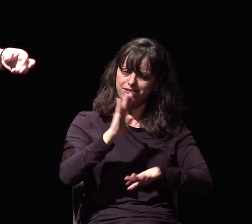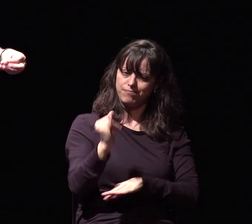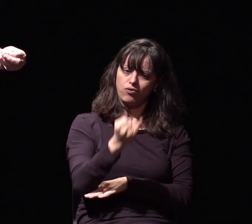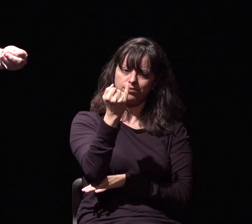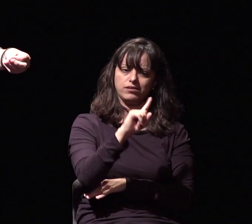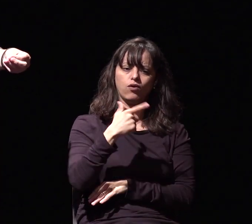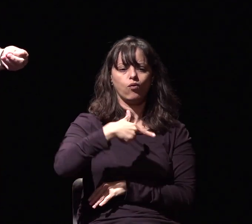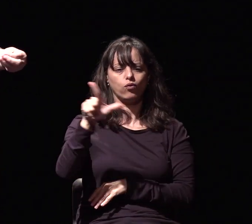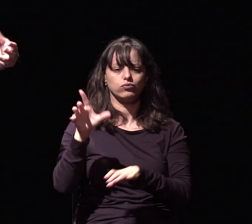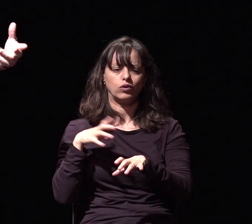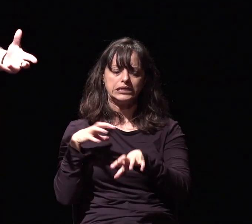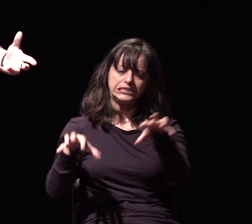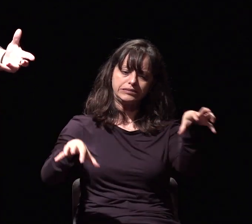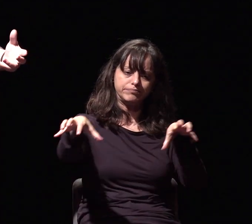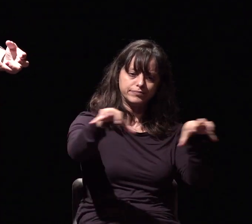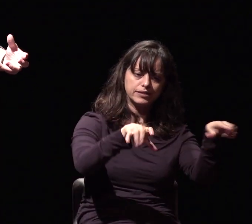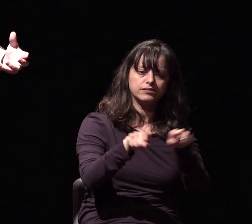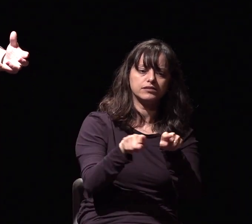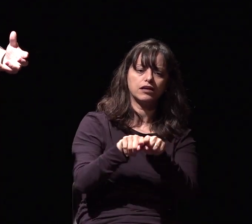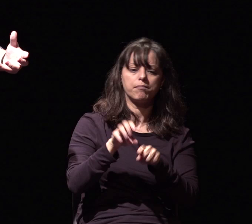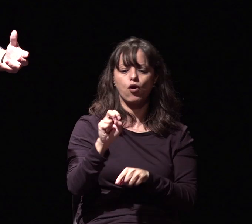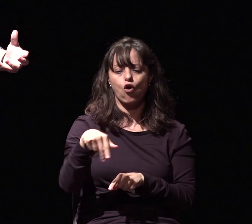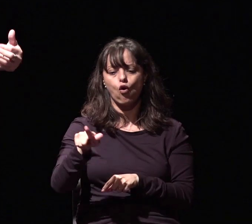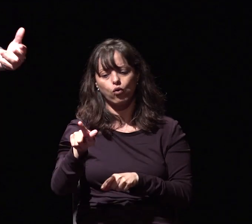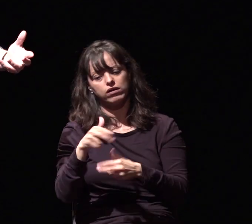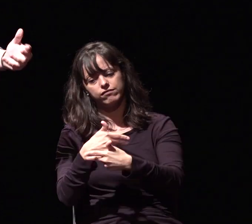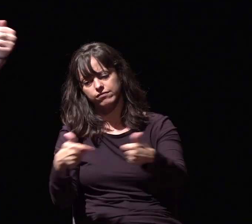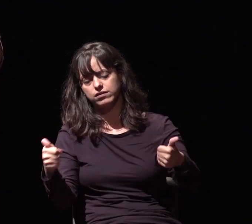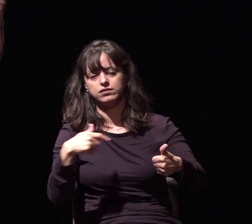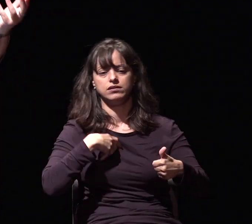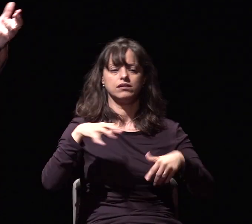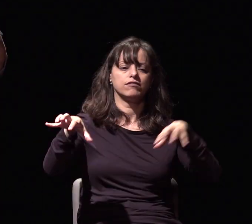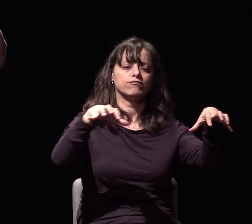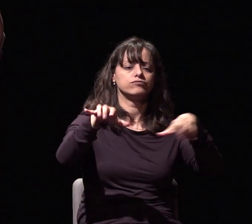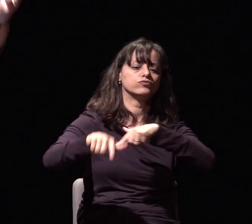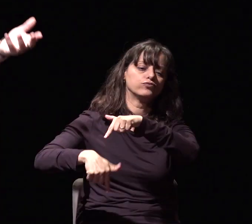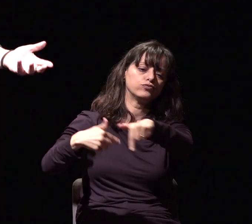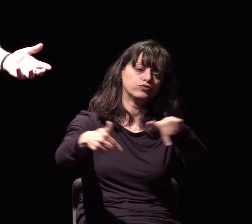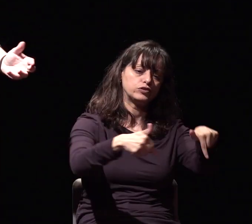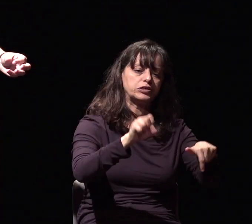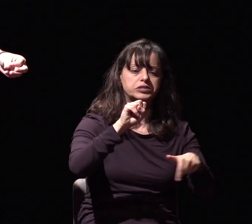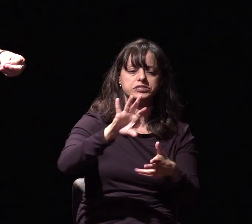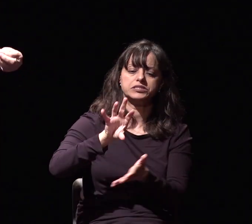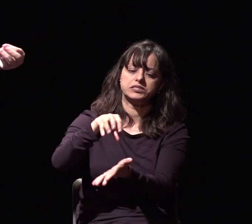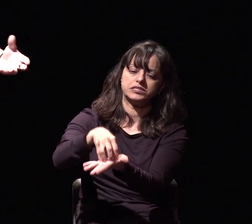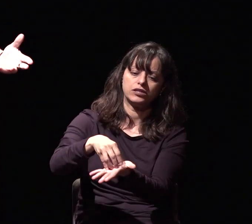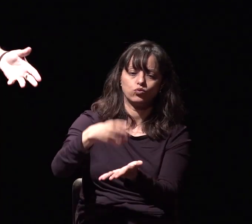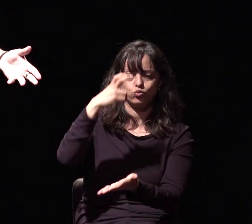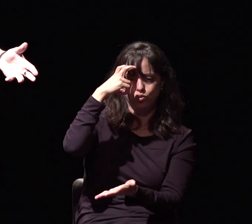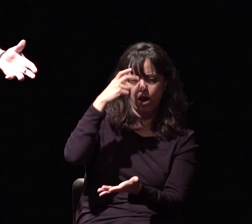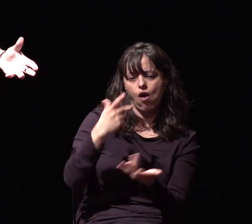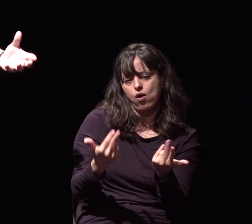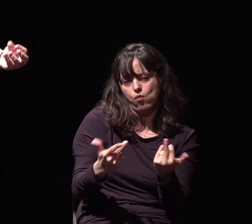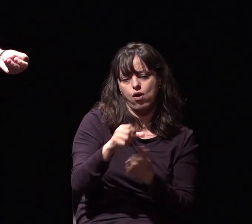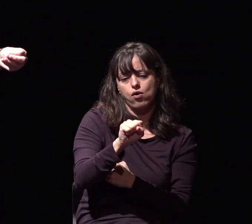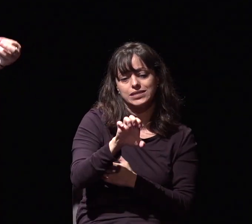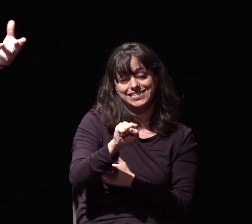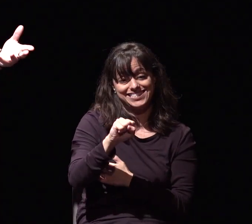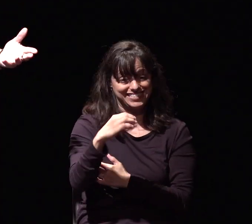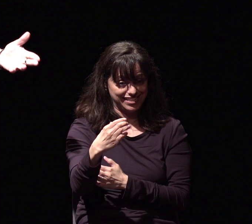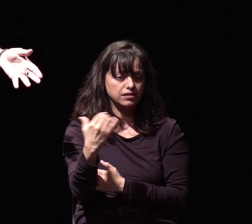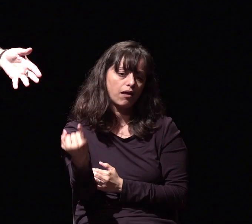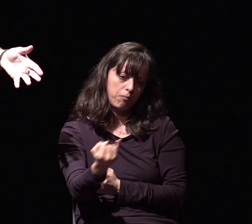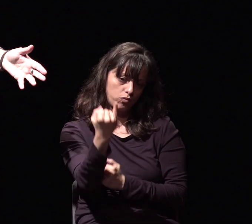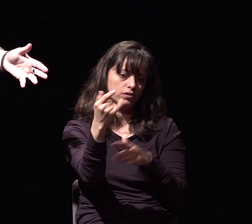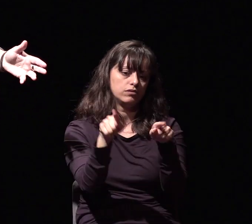de espaço, outros tipos de organização, vamos dizer, de função, seja centro cultural ou o que vai acontecer no SESC, passa a ser importante. Ou seja,